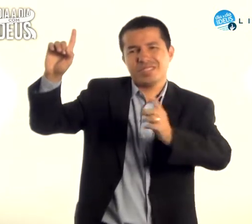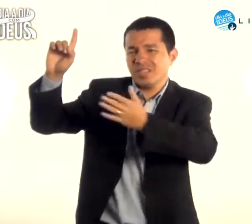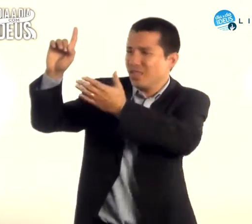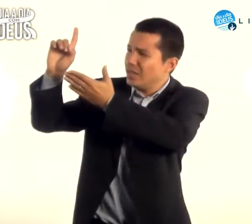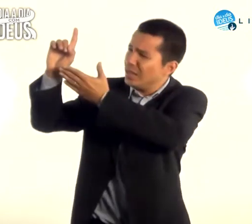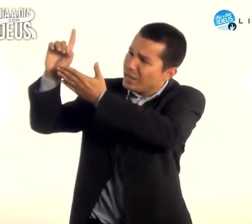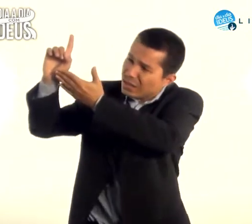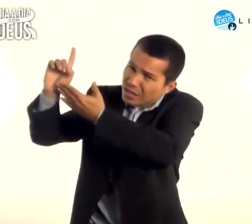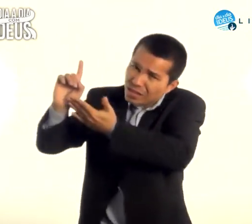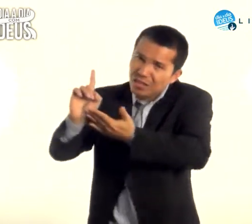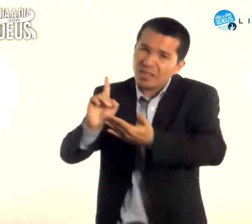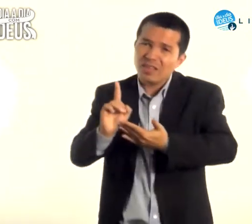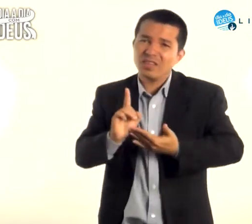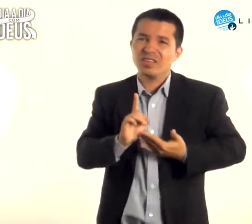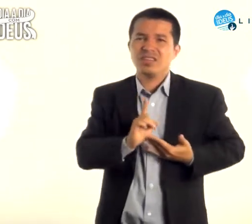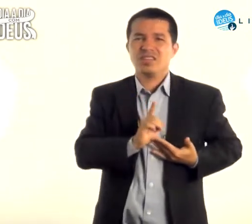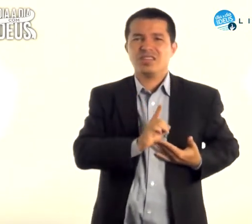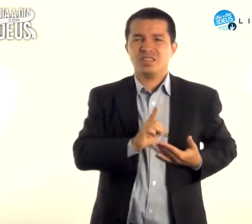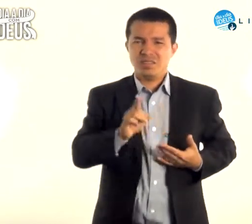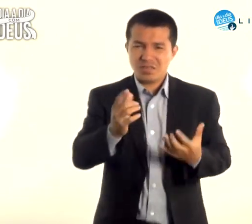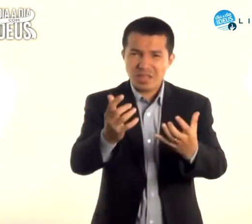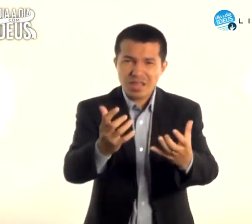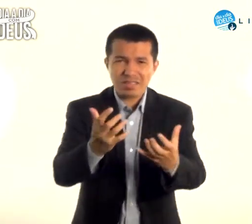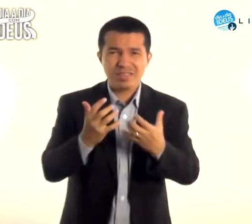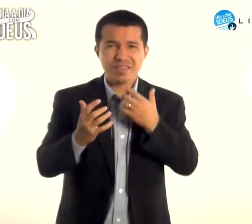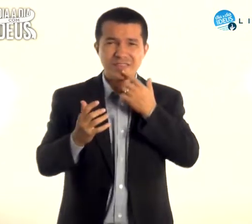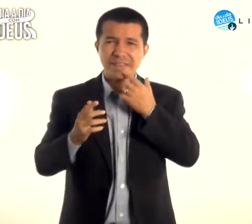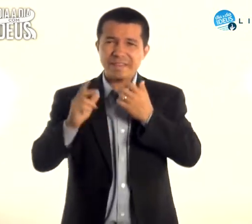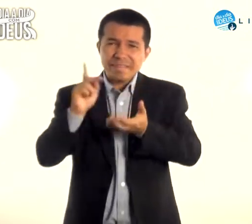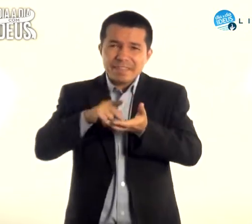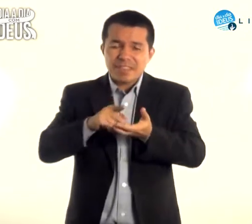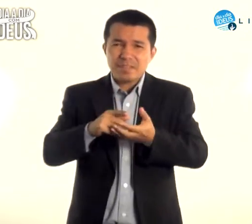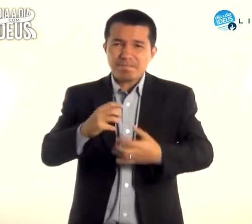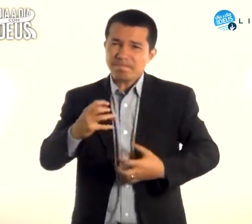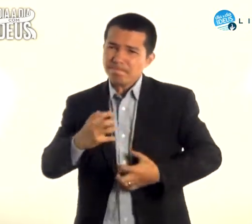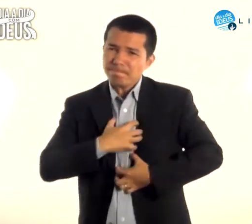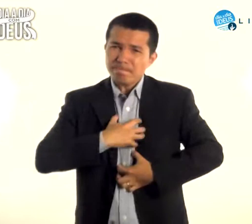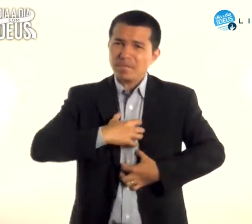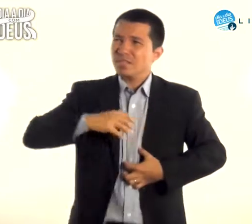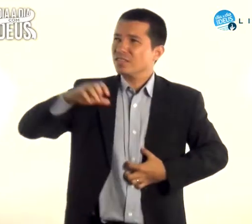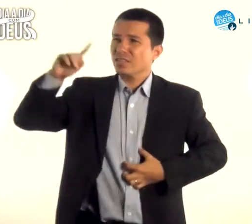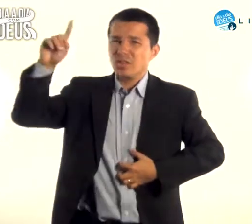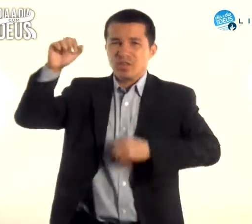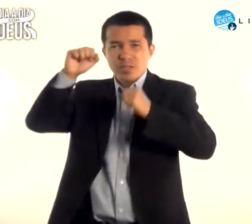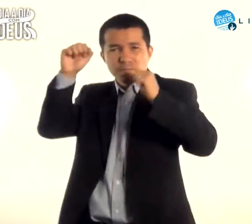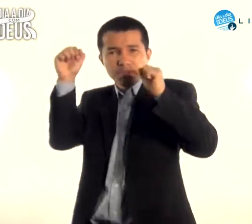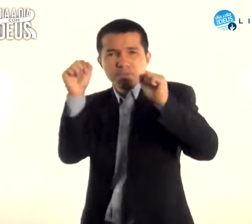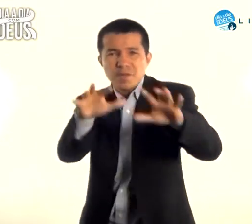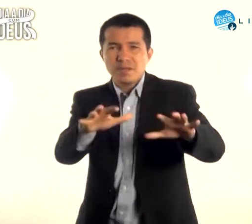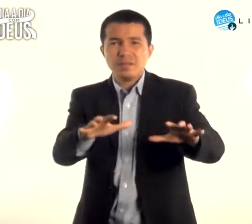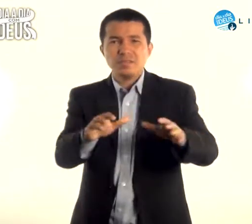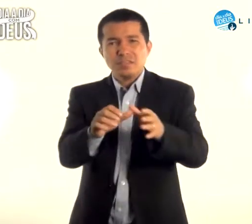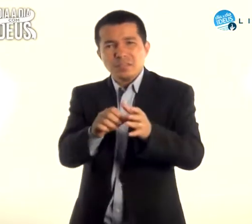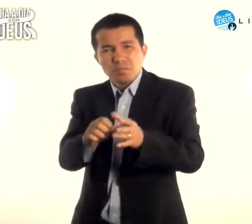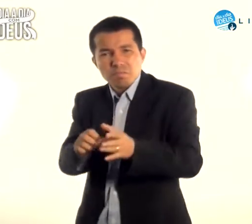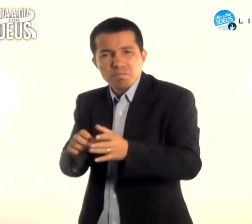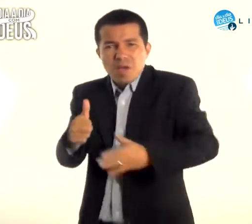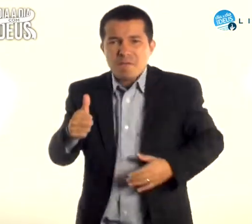das delícias que Deus tem para mim e para você? Agrada a Deus, coloca Ele em primeiro lugar na sua vida, busque em primeiro lugar o reino de